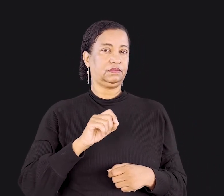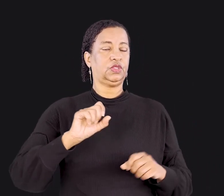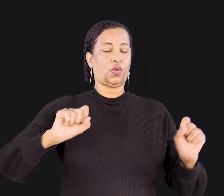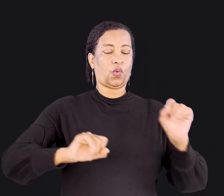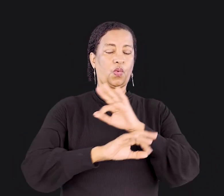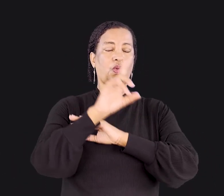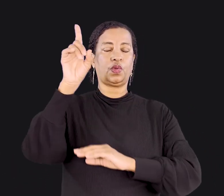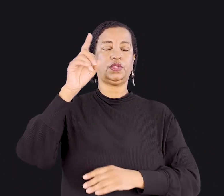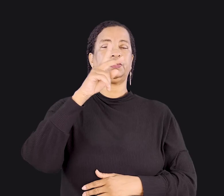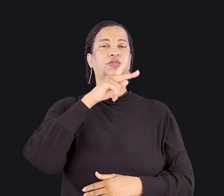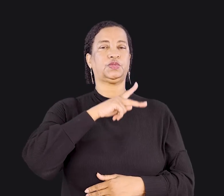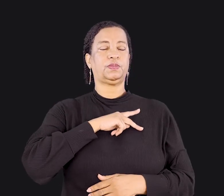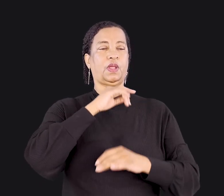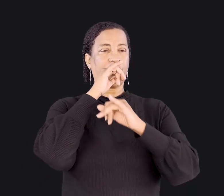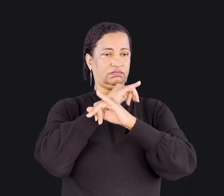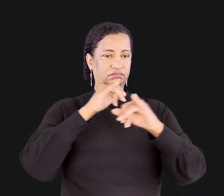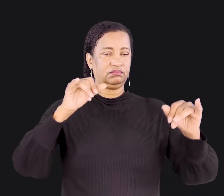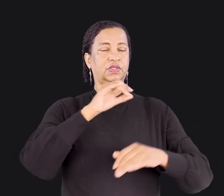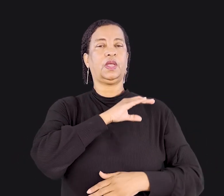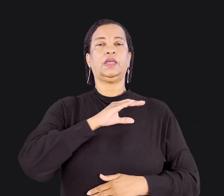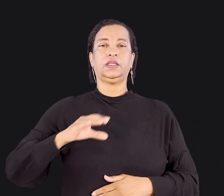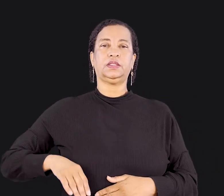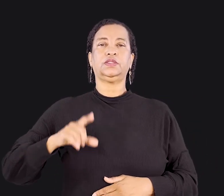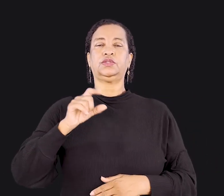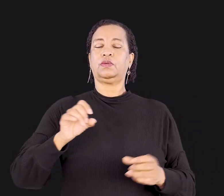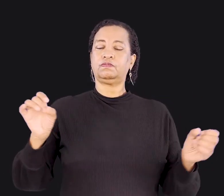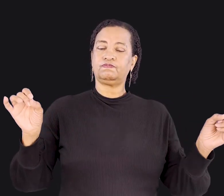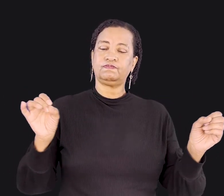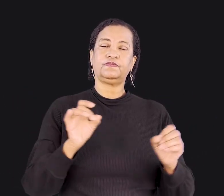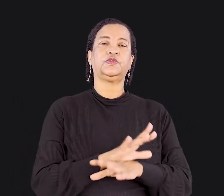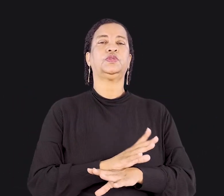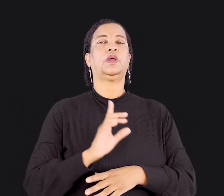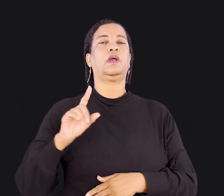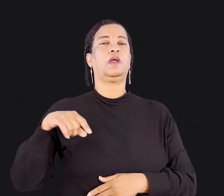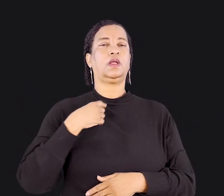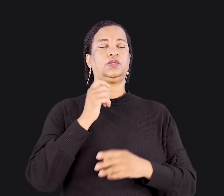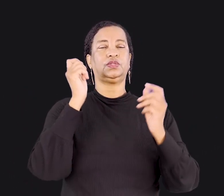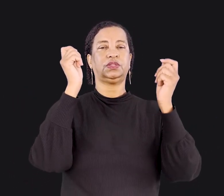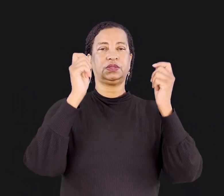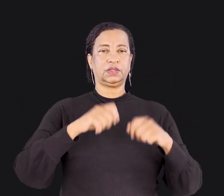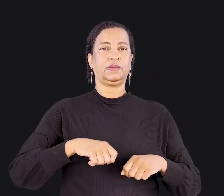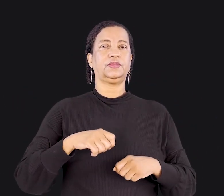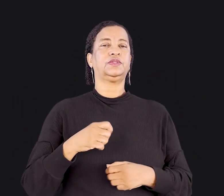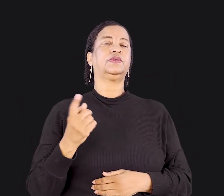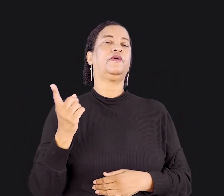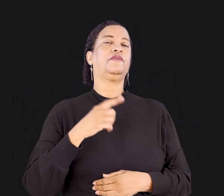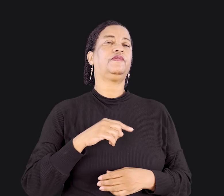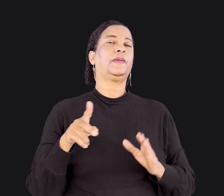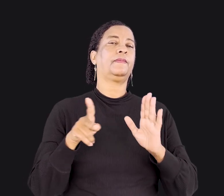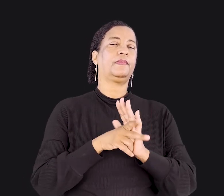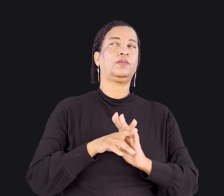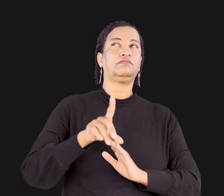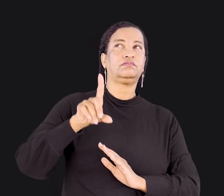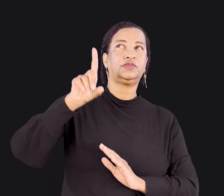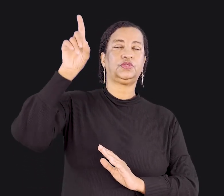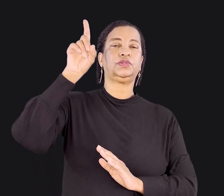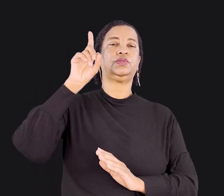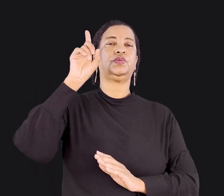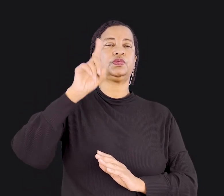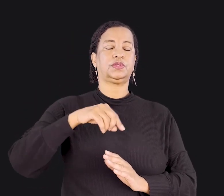a Deus, Paulo anunciou que Cristo é suficiente. A nossa capacitação vem de Deus. Essa é uma